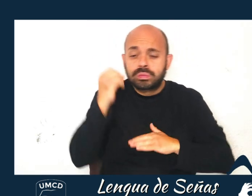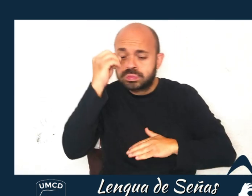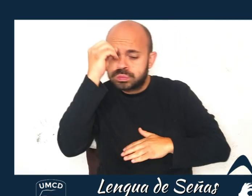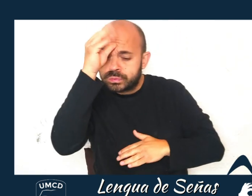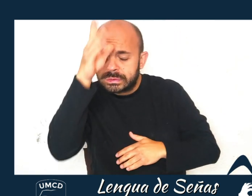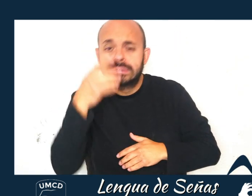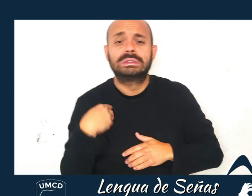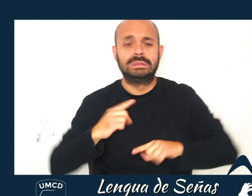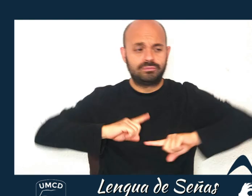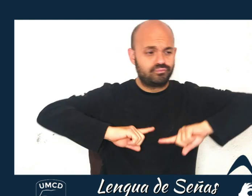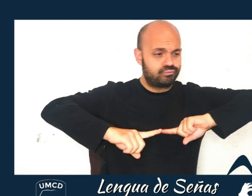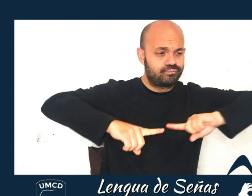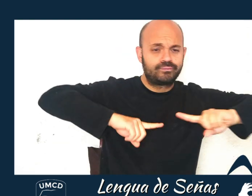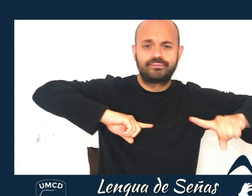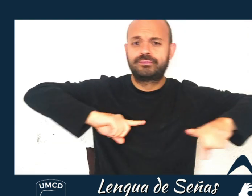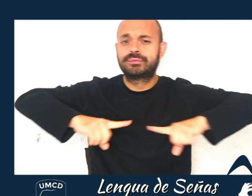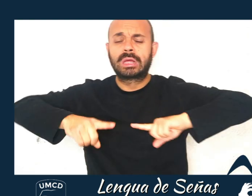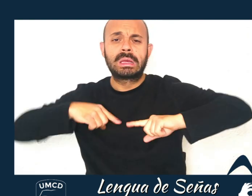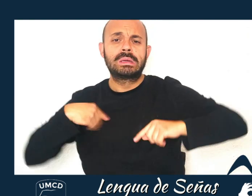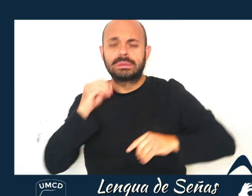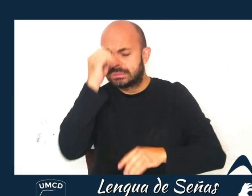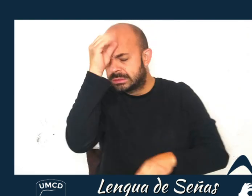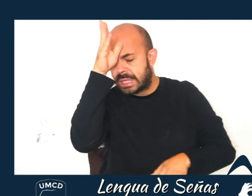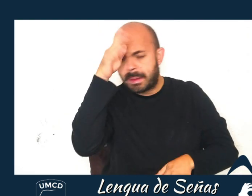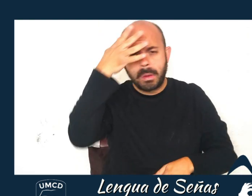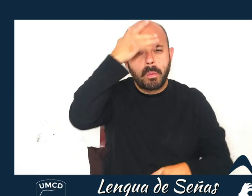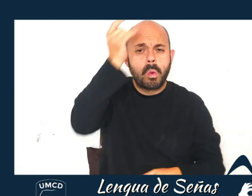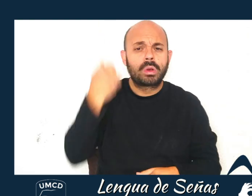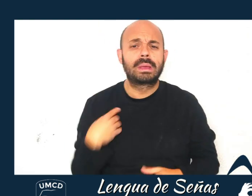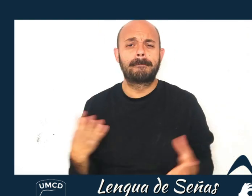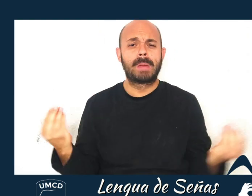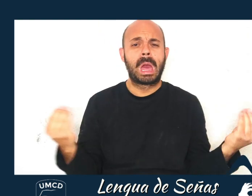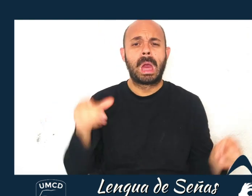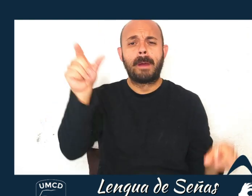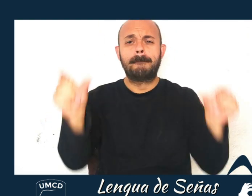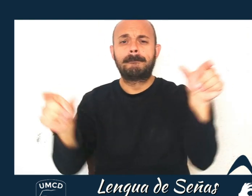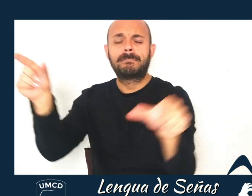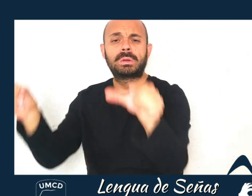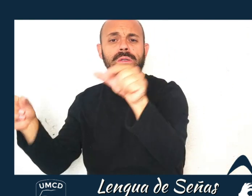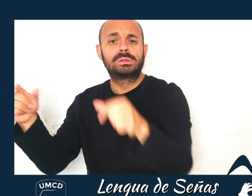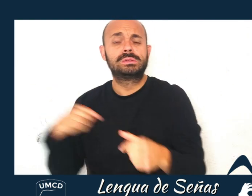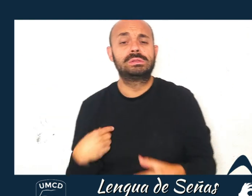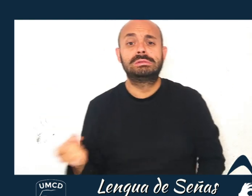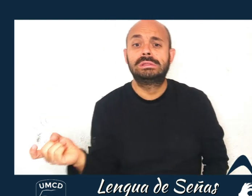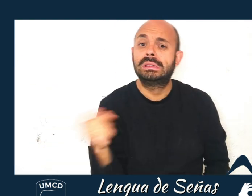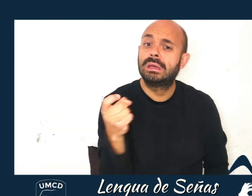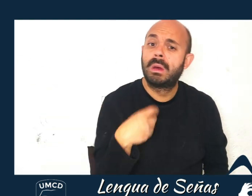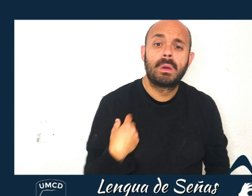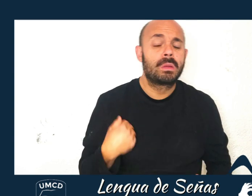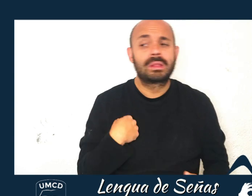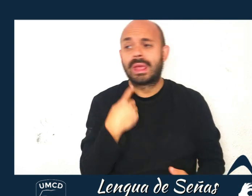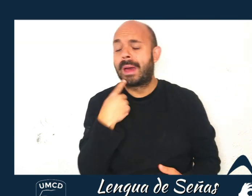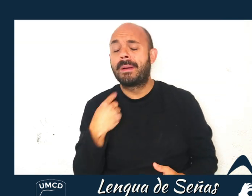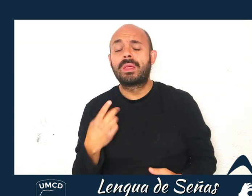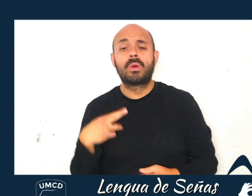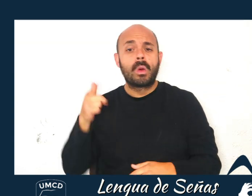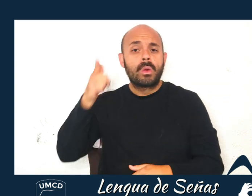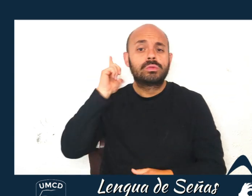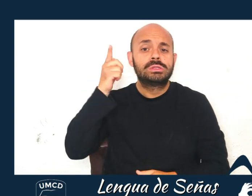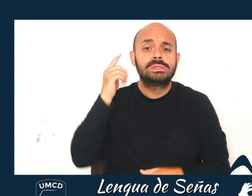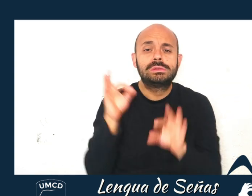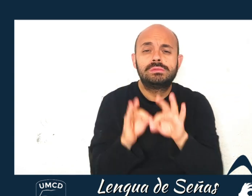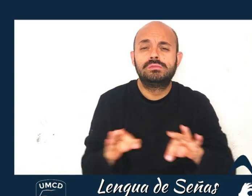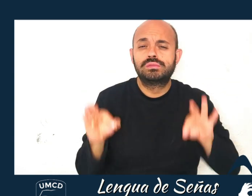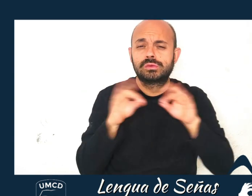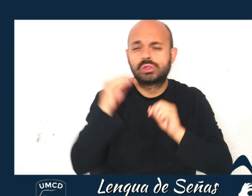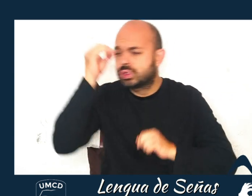él quería gobernar sabiamente, porque entendía que frente a él estaba una gran nación y que necesitaba de un gran